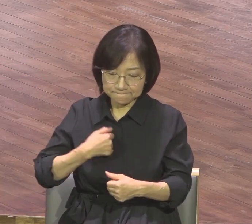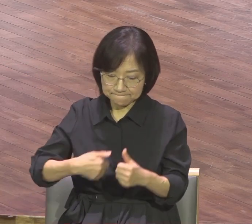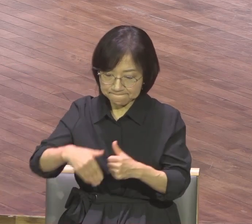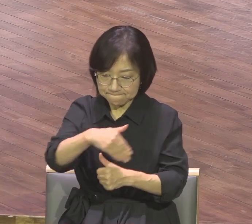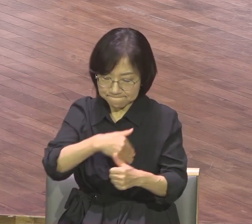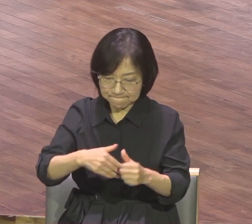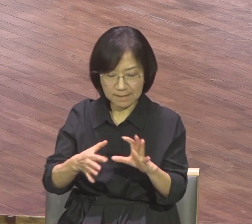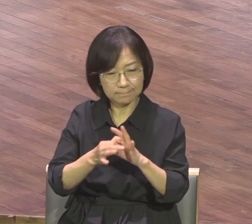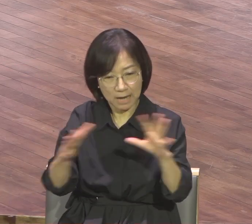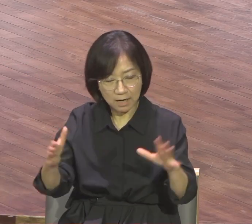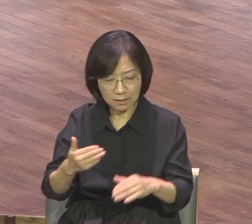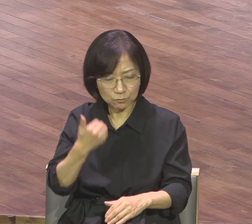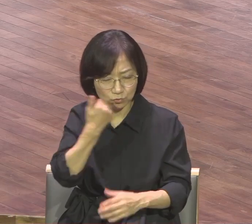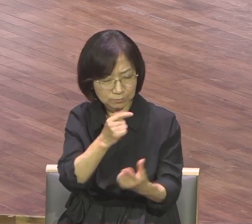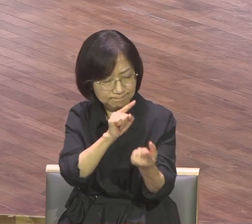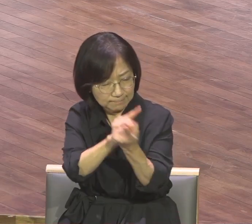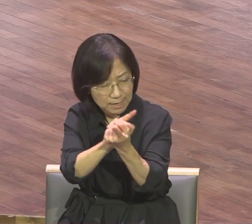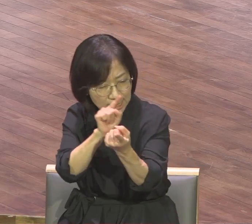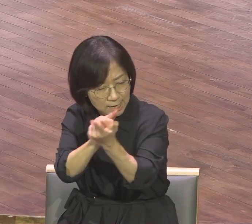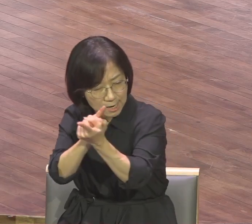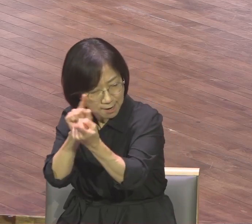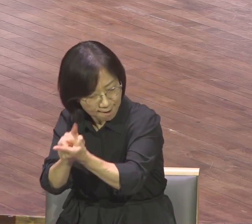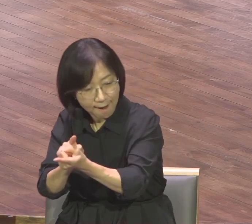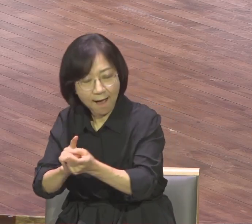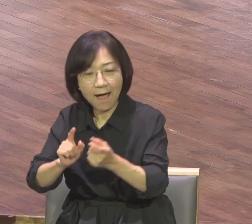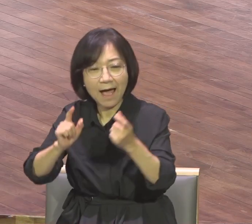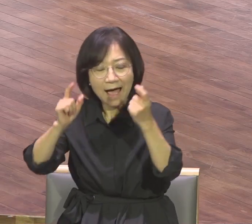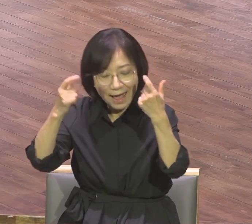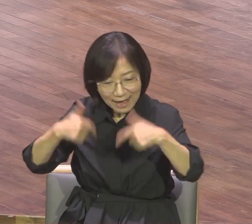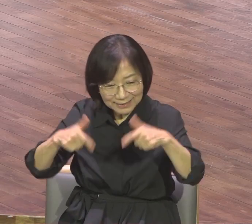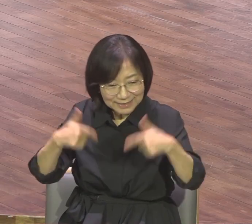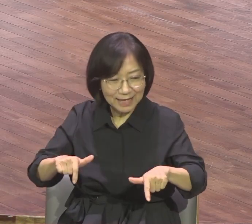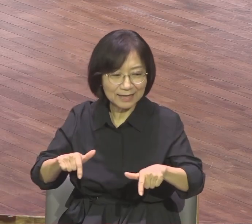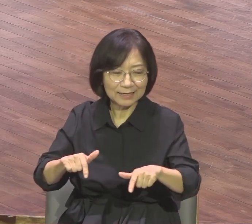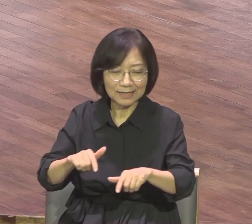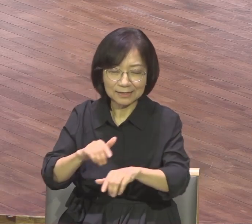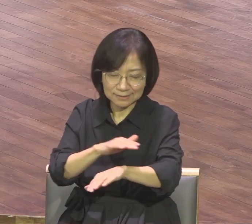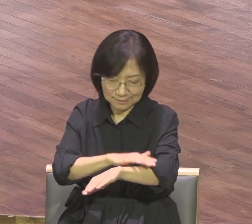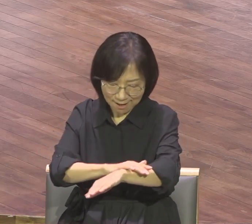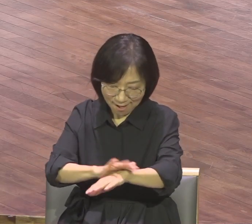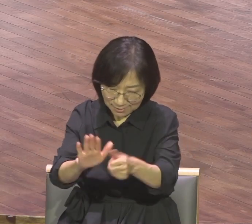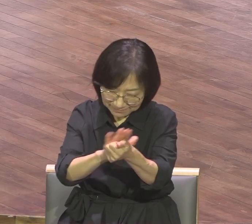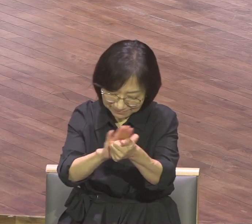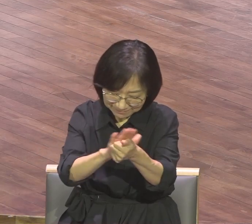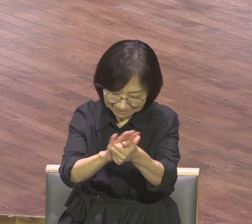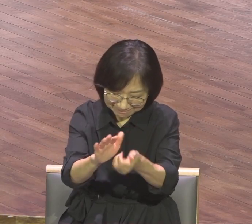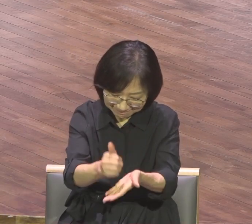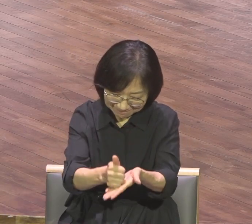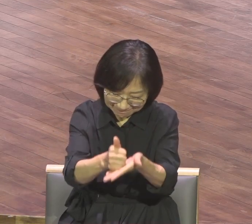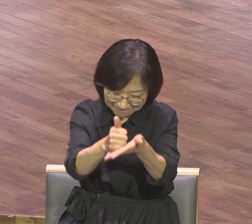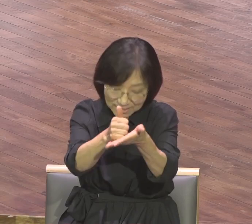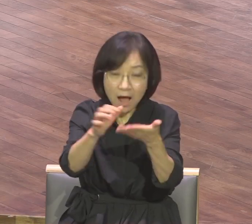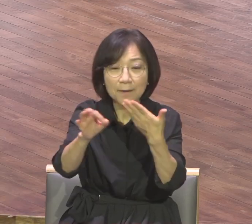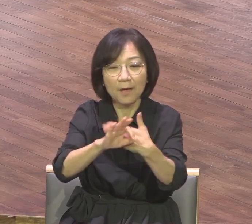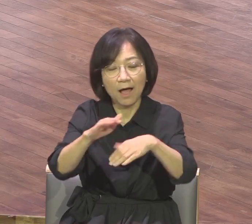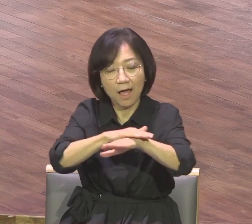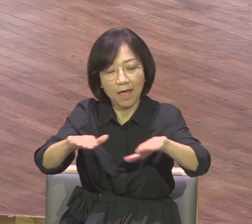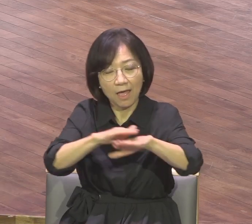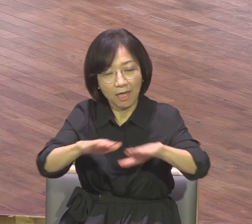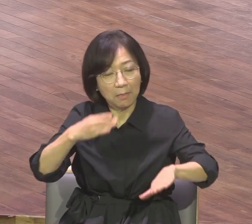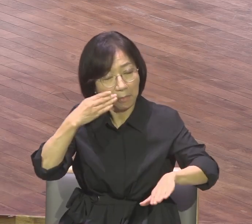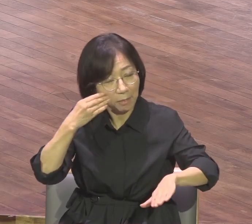어떤 사람을 만나든지 모든 것이 쉽게 풀려가요. 주를 섬기니까 주님을 바라보는